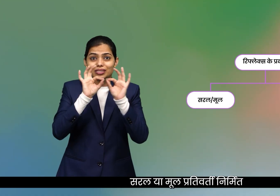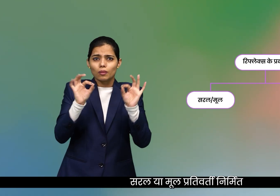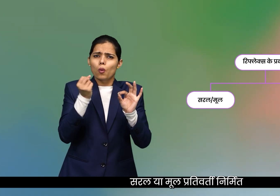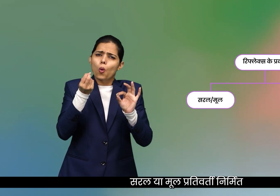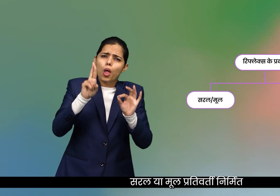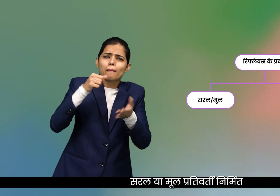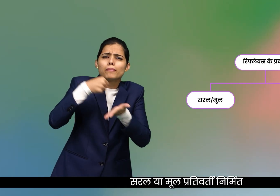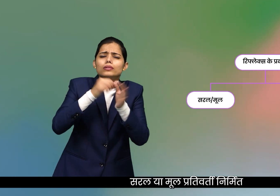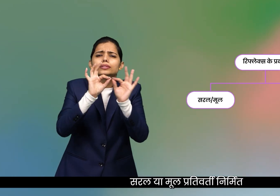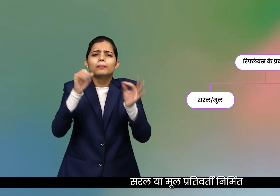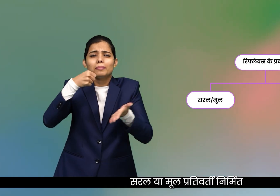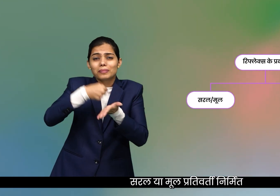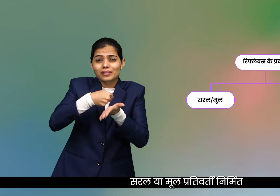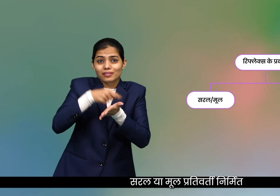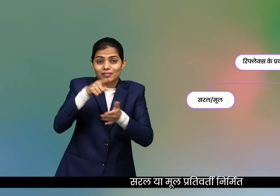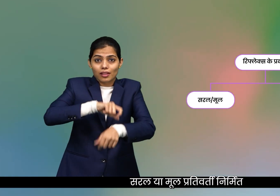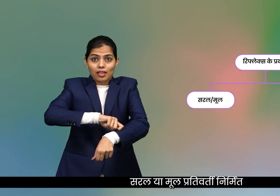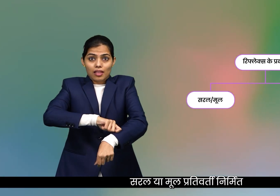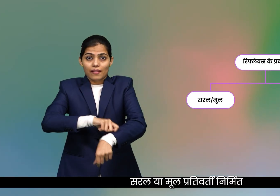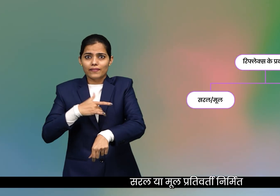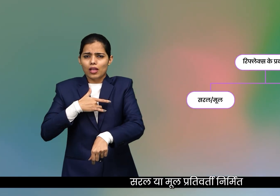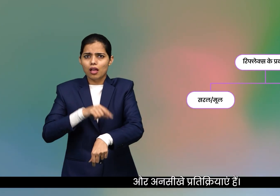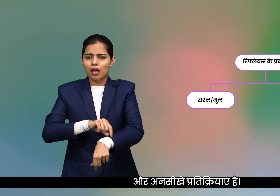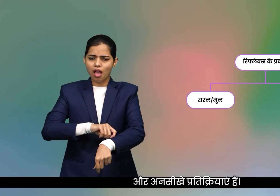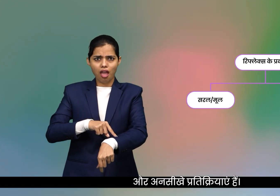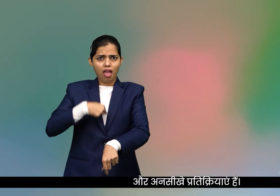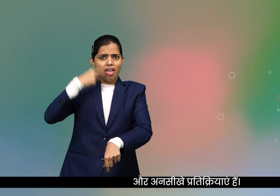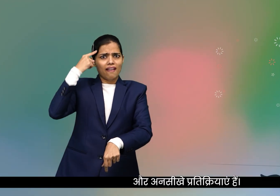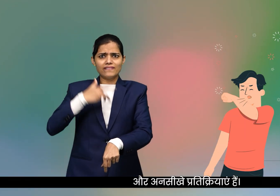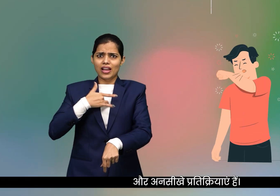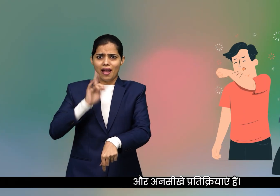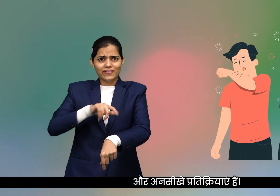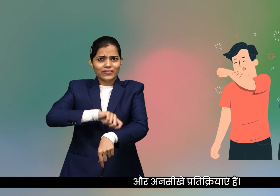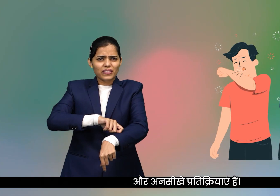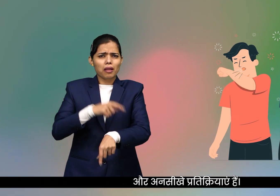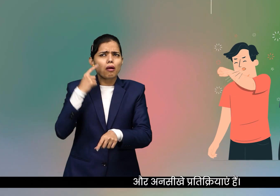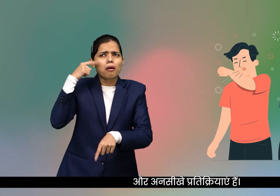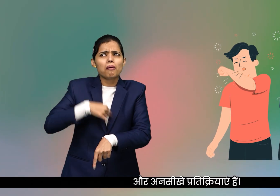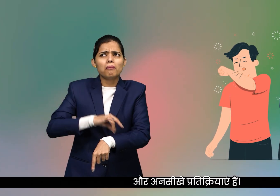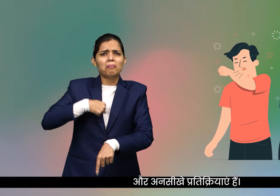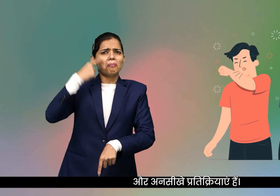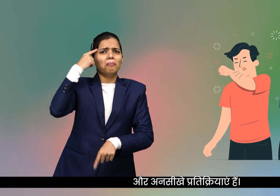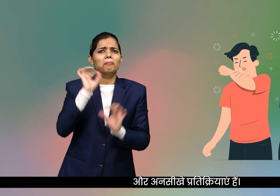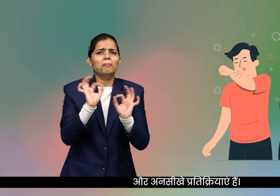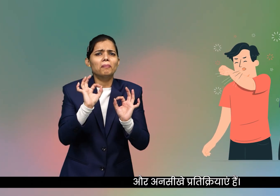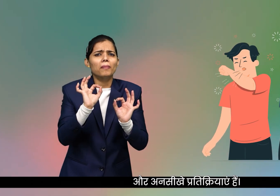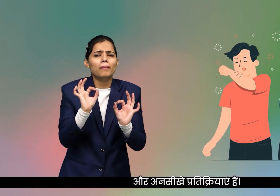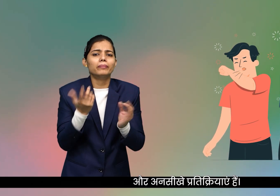सरल या मूल प्रतिवर्ती, निर्मित और अनसीखे प्रतिवर्तिकाएं।